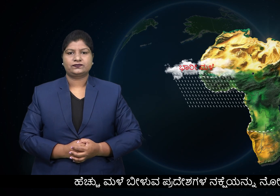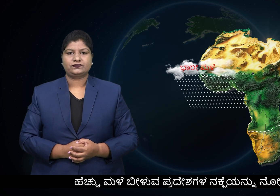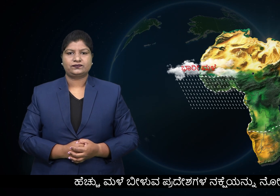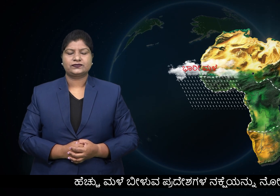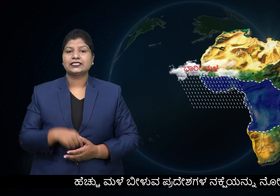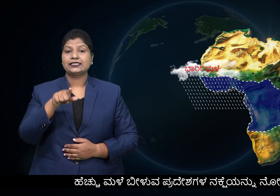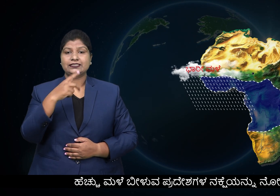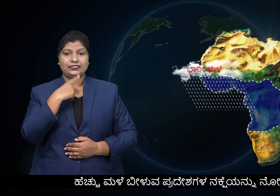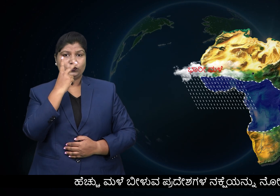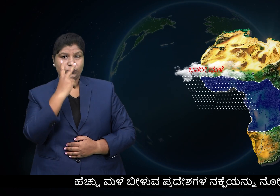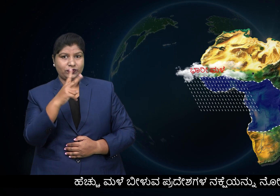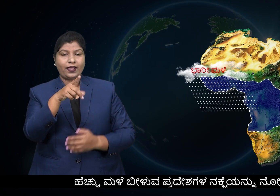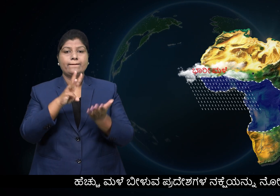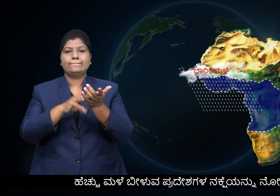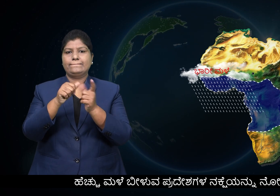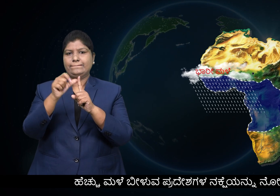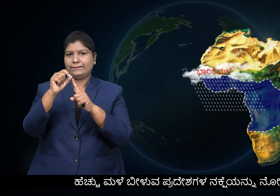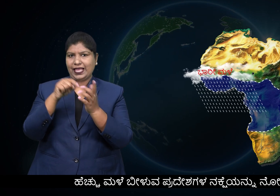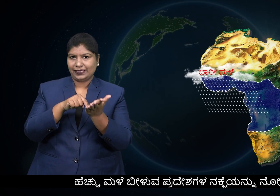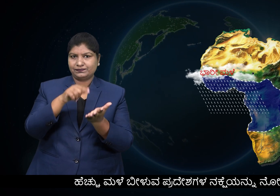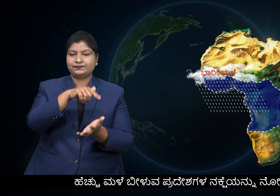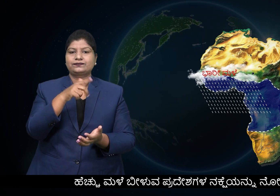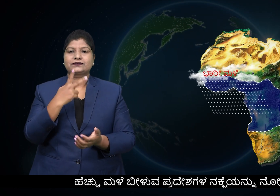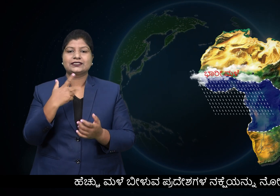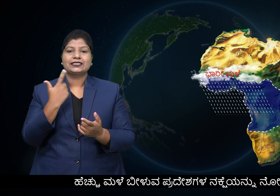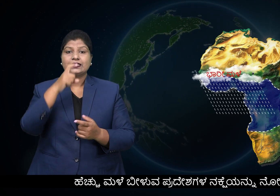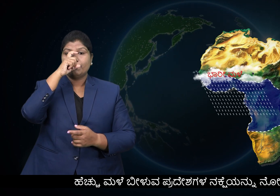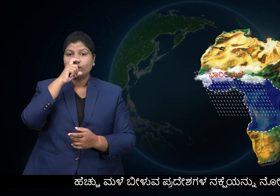ಹೆಚ್ಚು ಮಳೆ ಬೀಳುವ ಪ್ರದೇಶಗಳ ನಕ್ಷೆಯನ್ನು ನೋಡೋಣ.